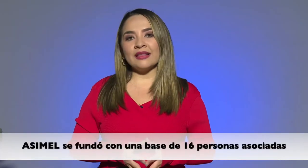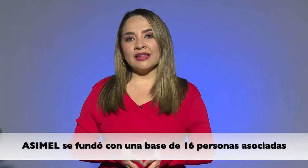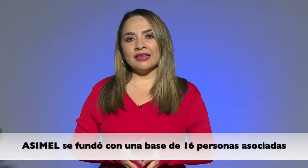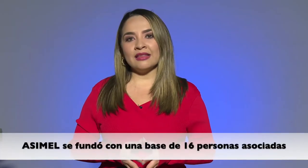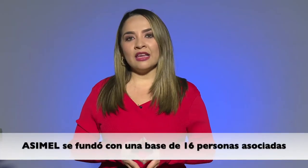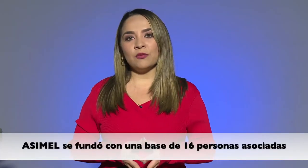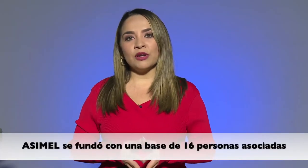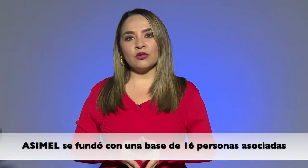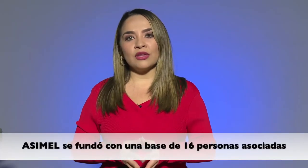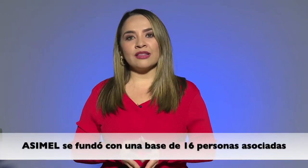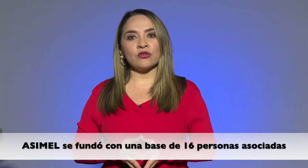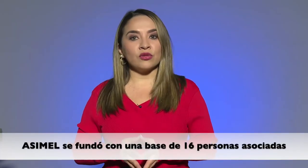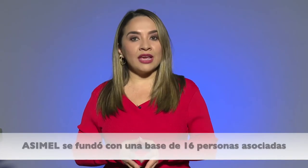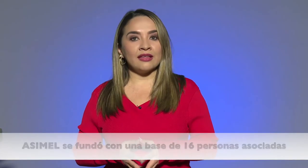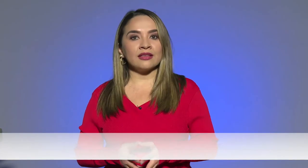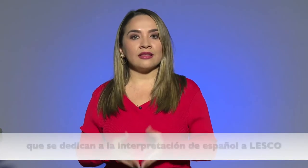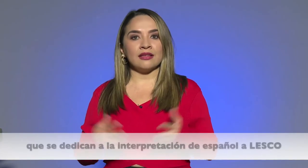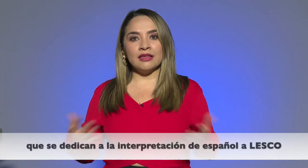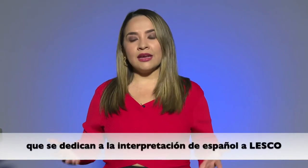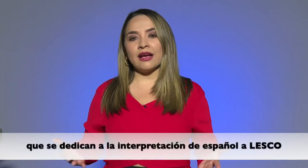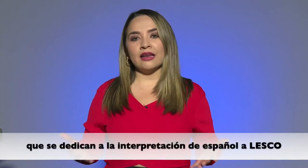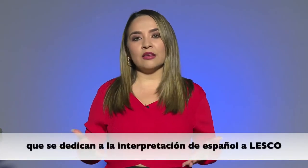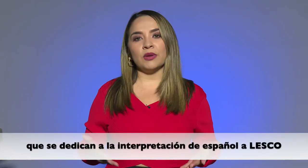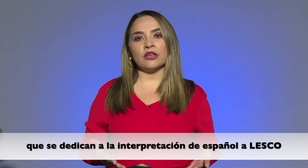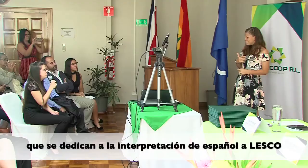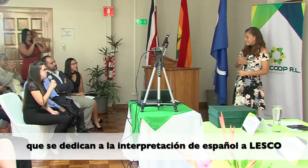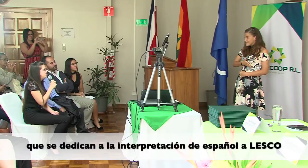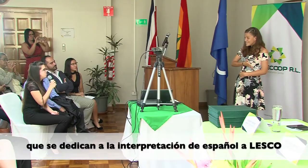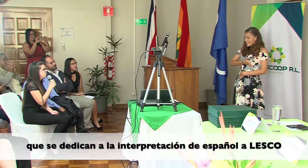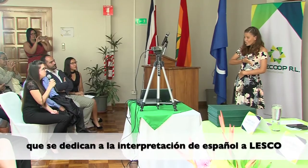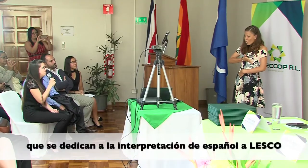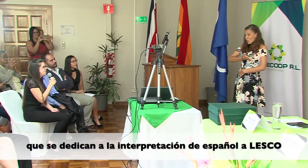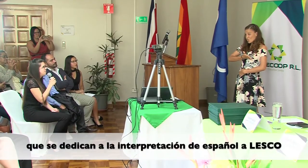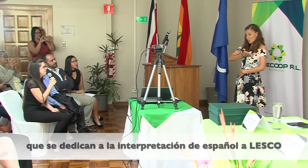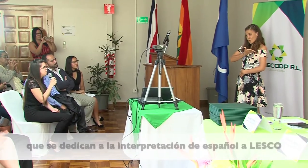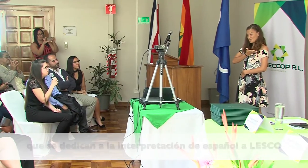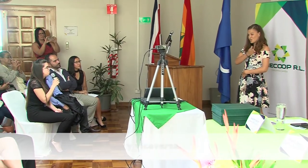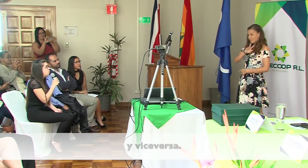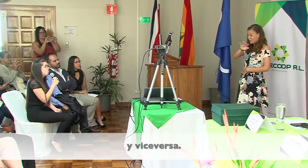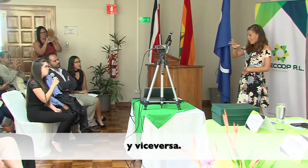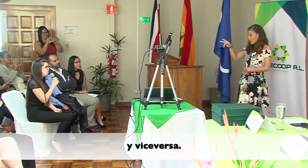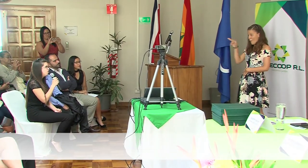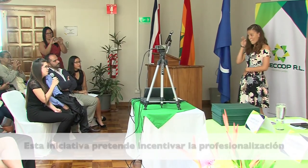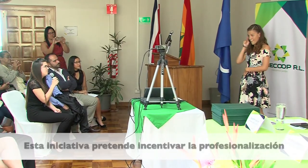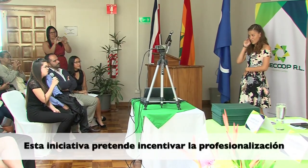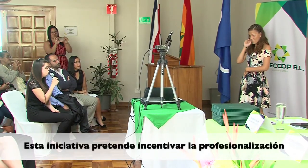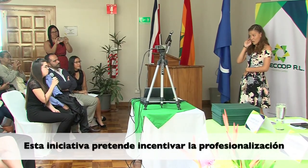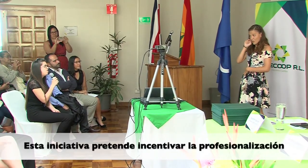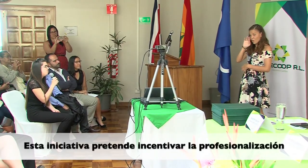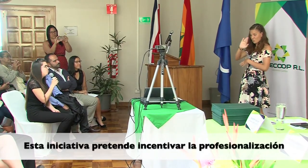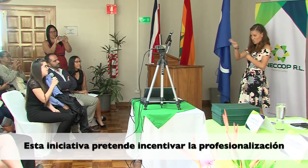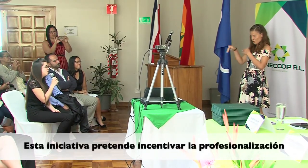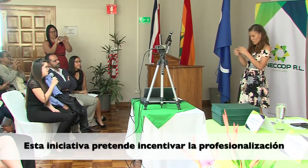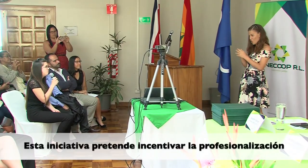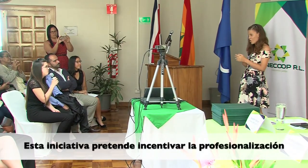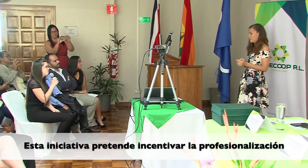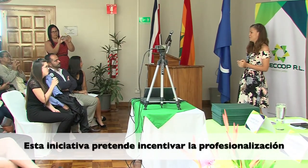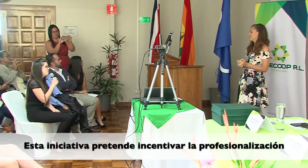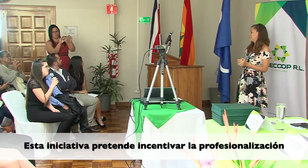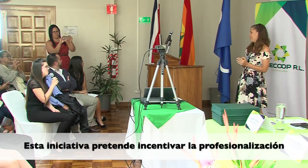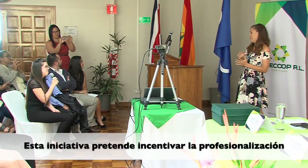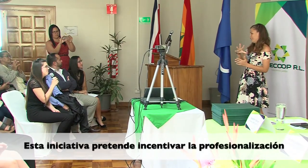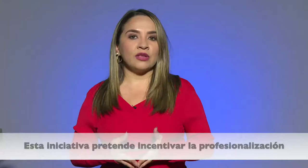con una base de 16 personas asociadas que se dedican a la interpretación de español álex y viceversa esta iniciativa pretende